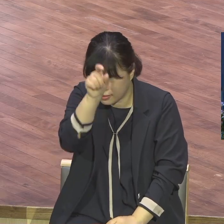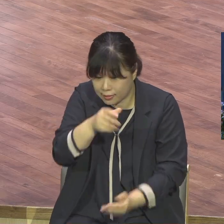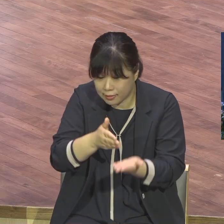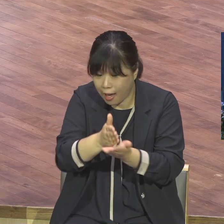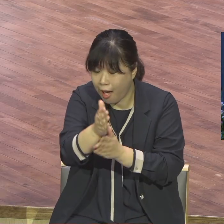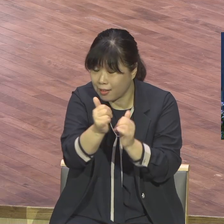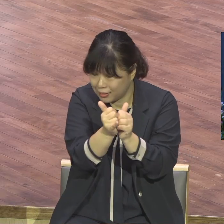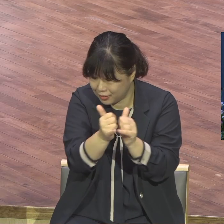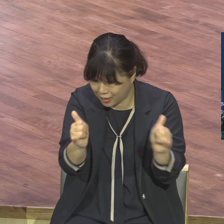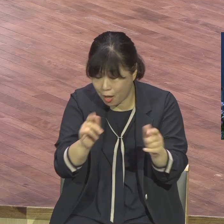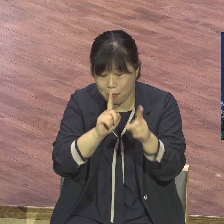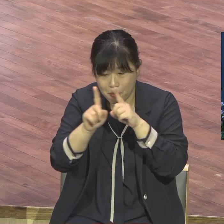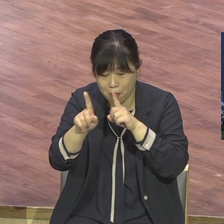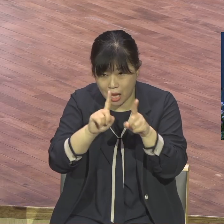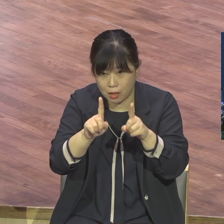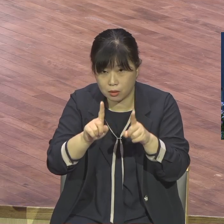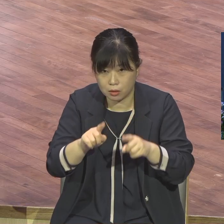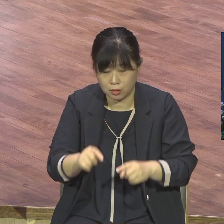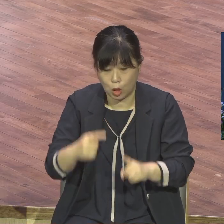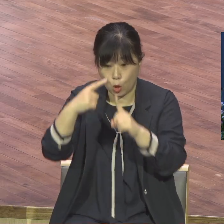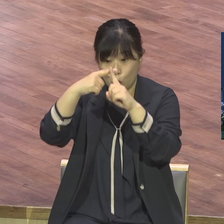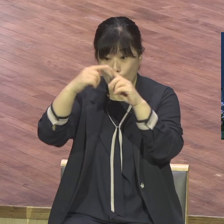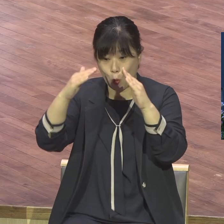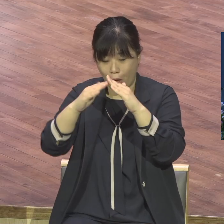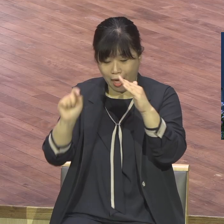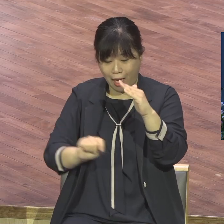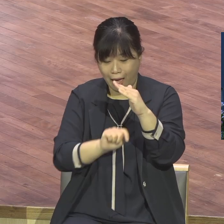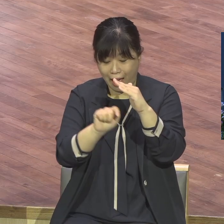가르쳐서 이 세상에서 교회만큼